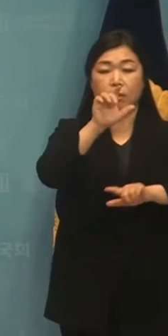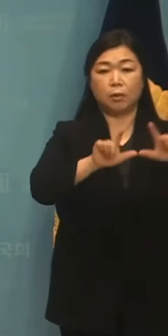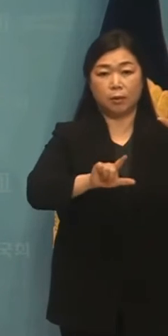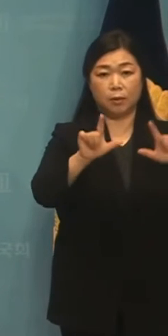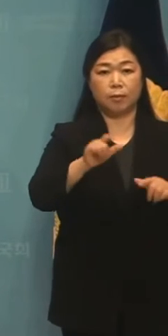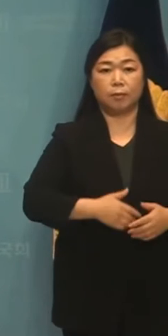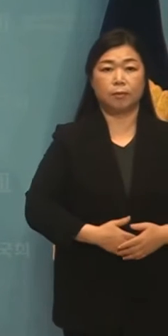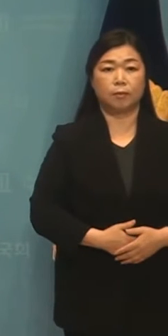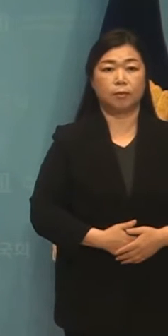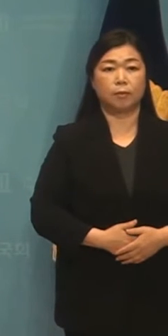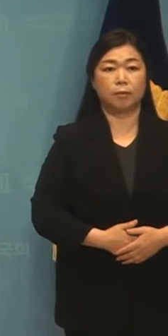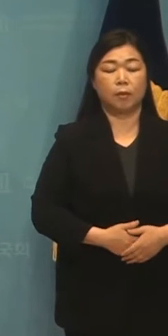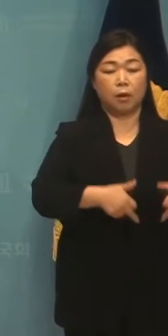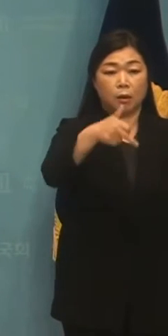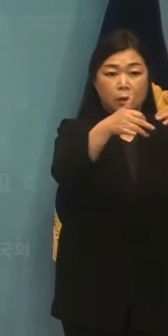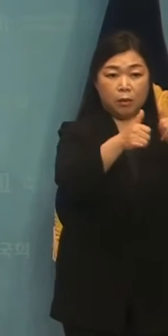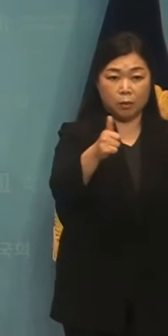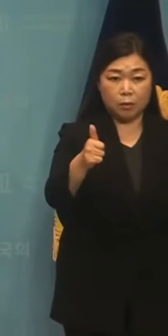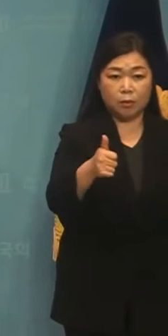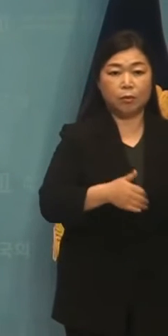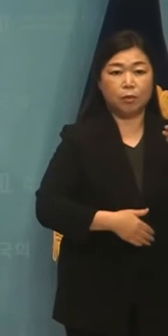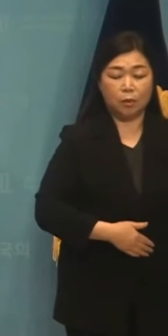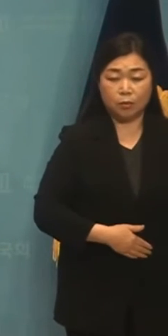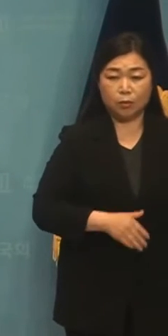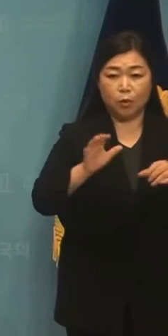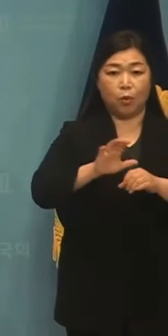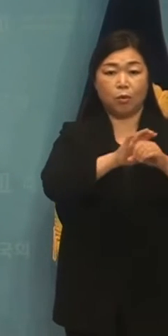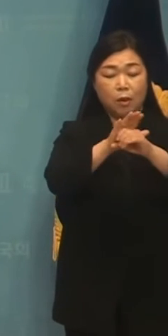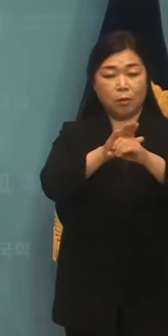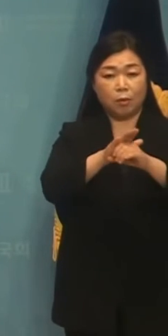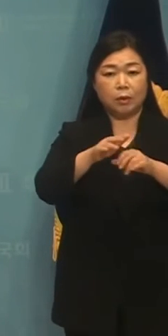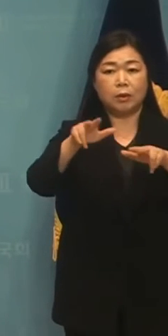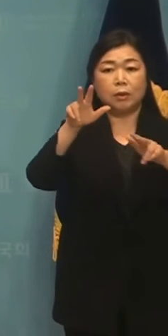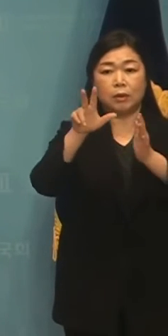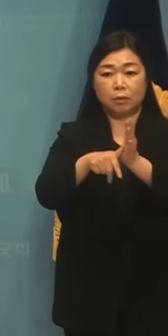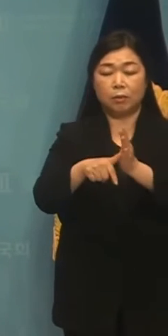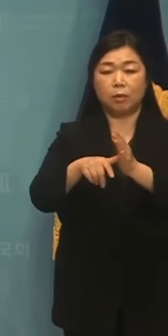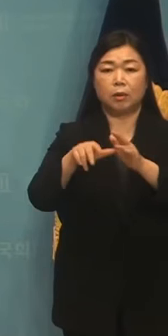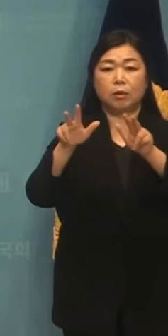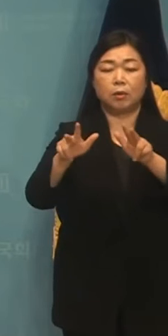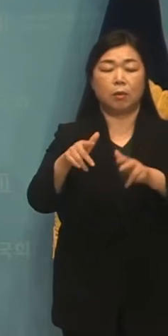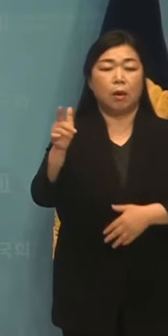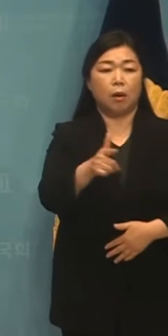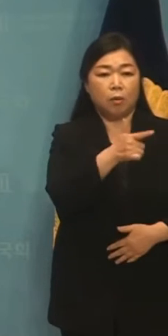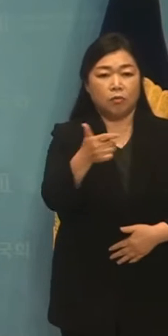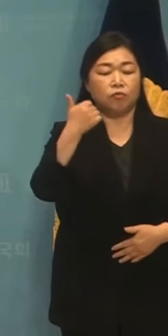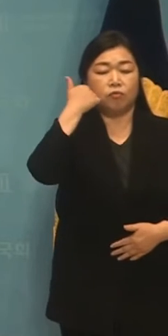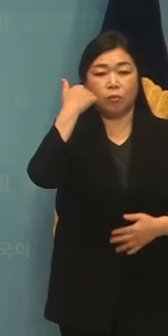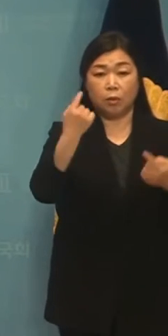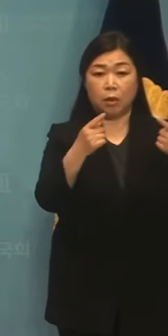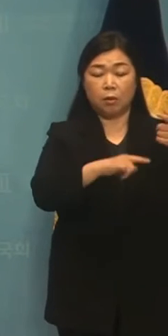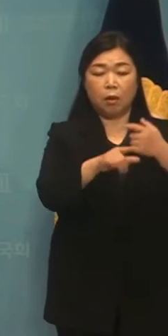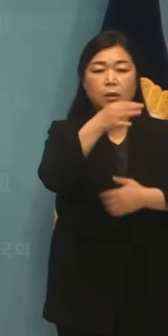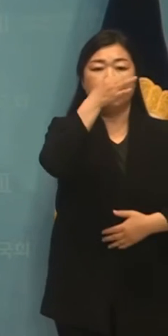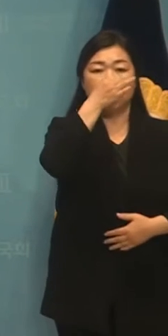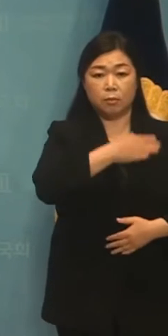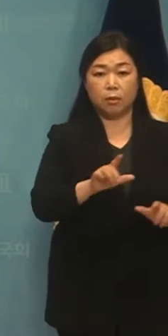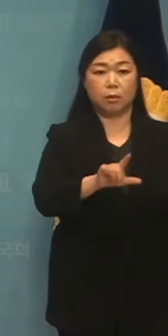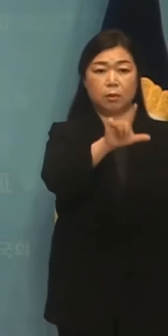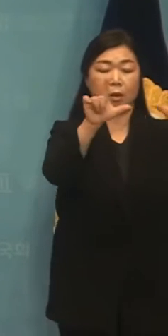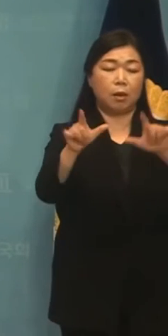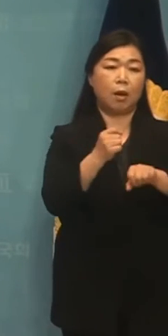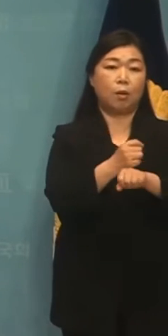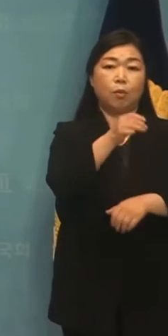현실입니다. 장애인 여러분, 코로나 시대에 하루하루 누구보다 힘든 삶을 살아오고